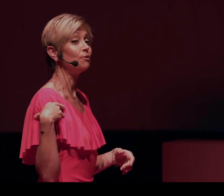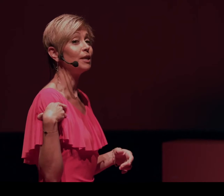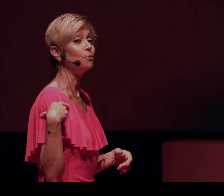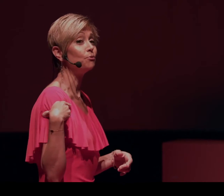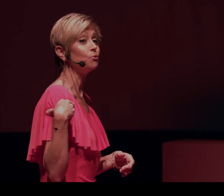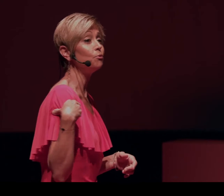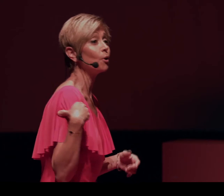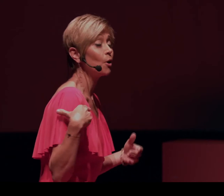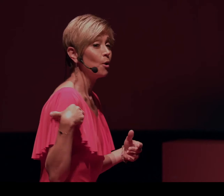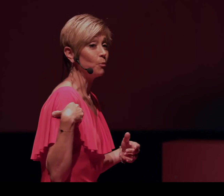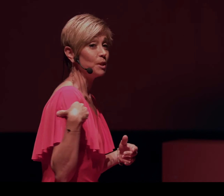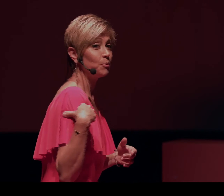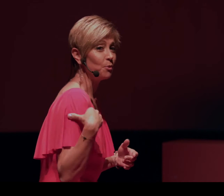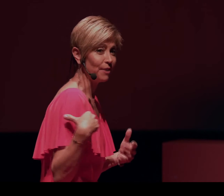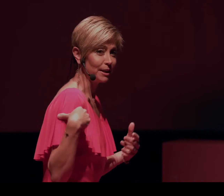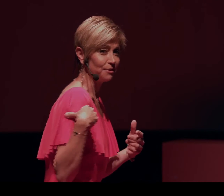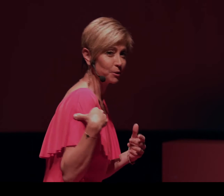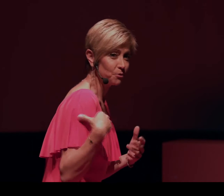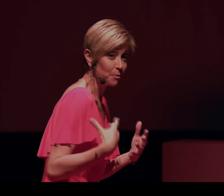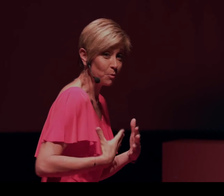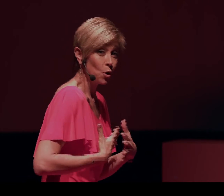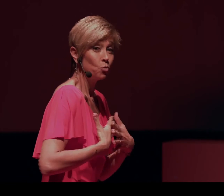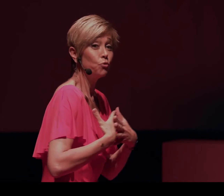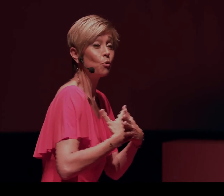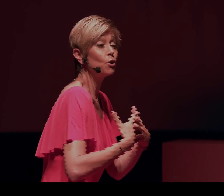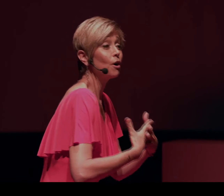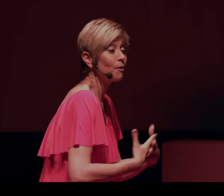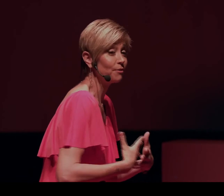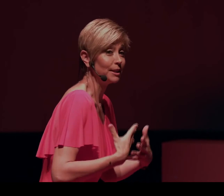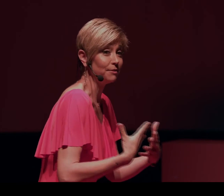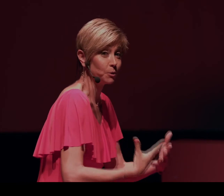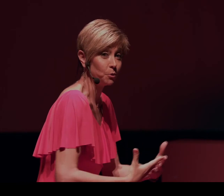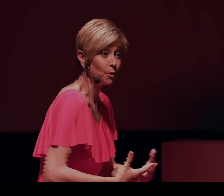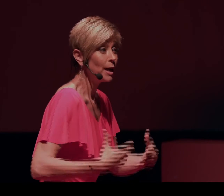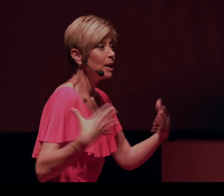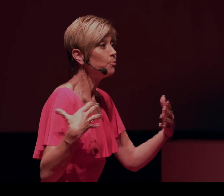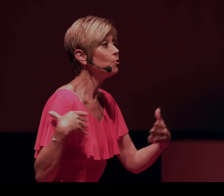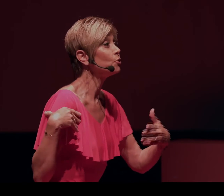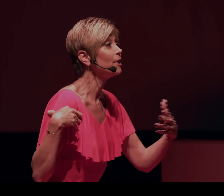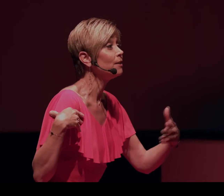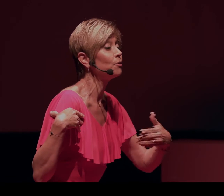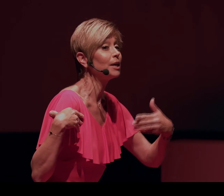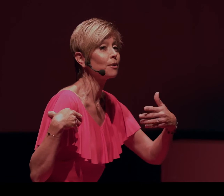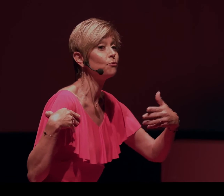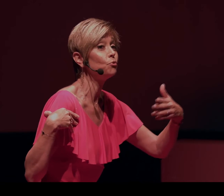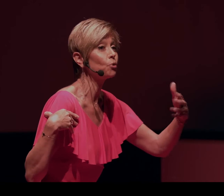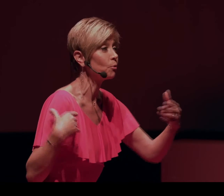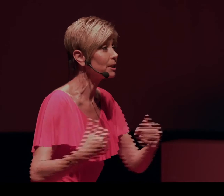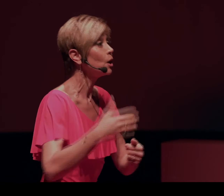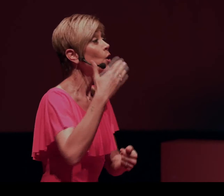évoquer le futur, mon épaule va aller vers devant, mais tout mon corps va aller vers le devant. Et plus je vais évoquer un futur lointain,